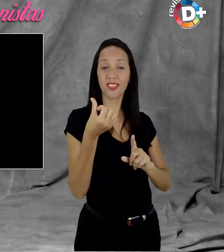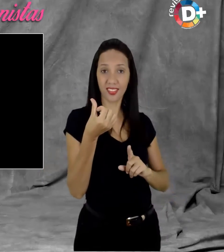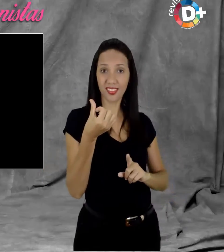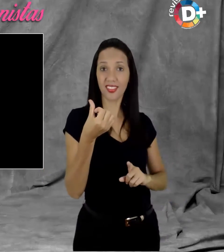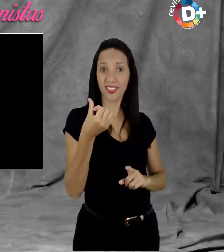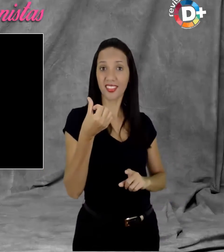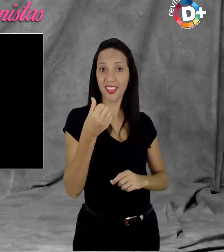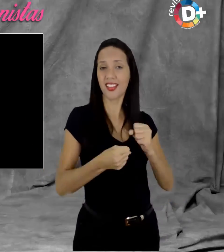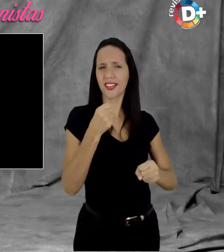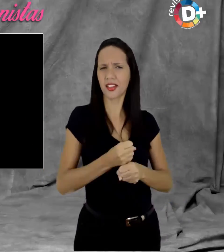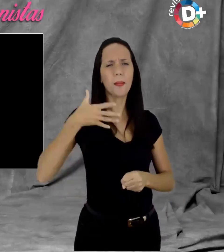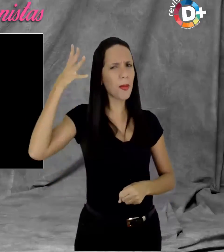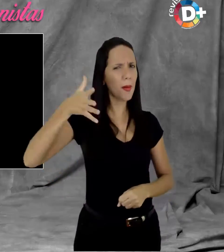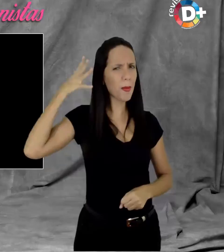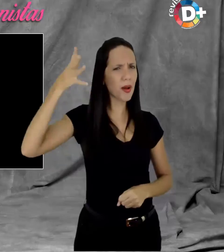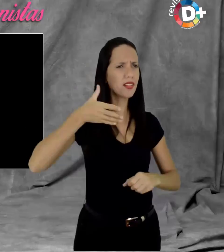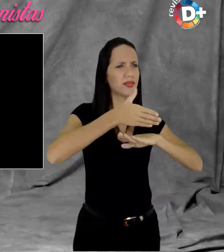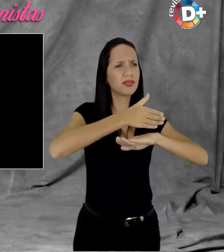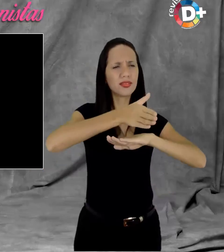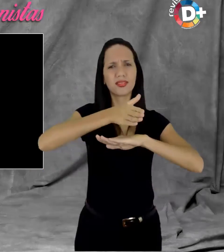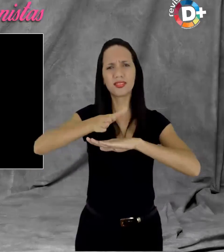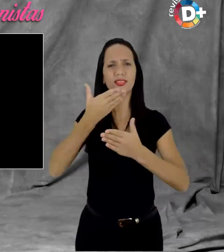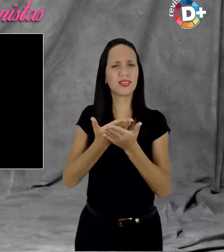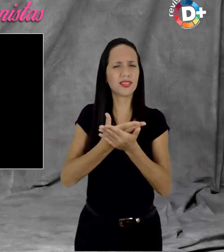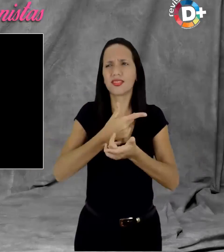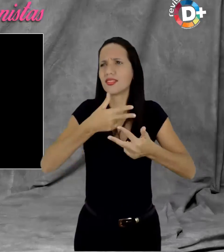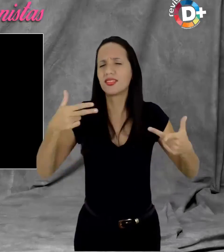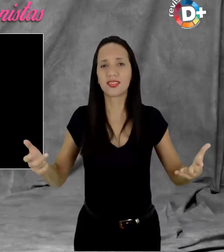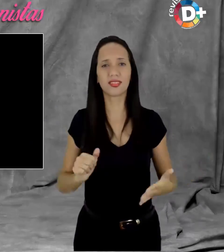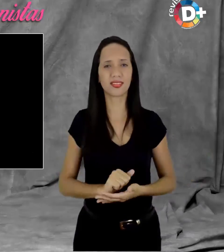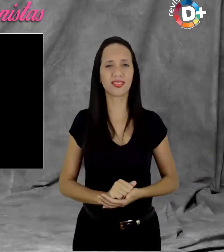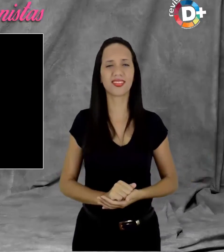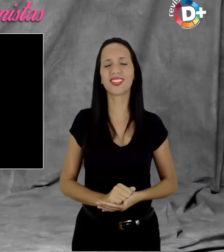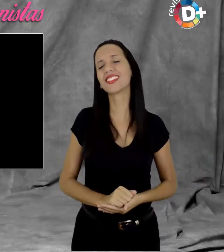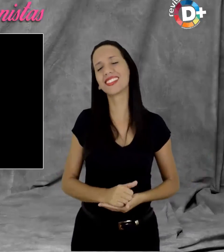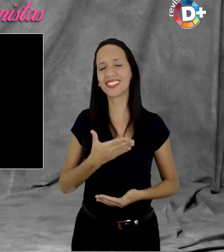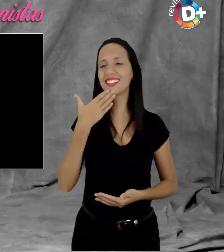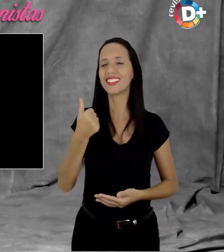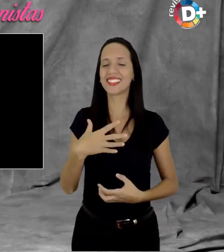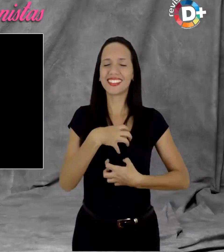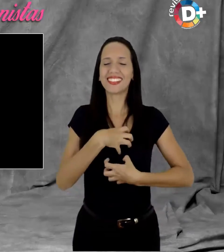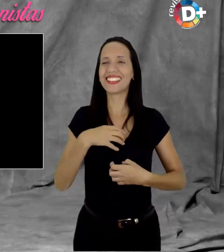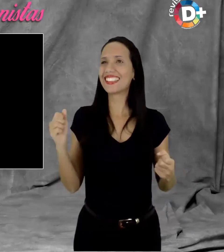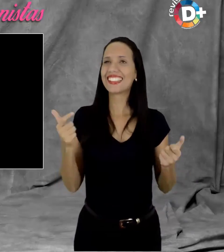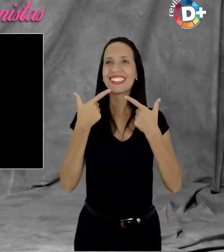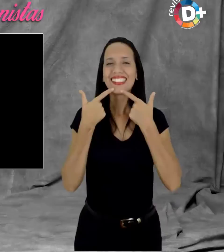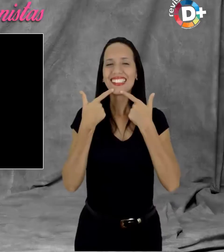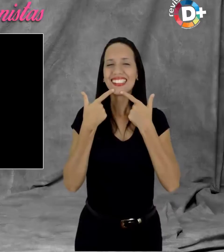de classe. Antes era sobre autoestima. A atual é sobre senso de humor. É minha